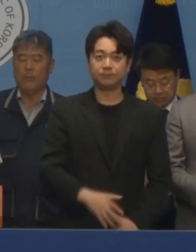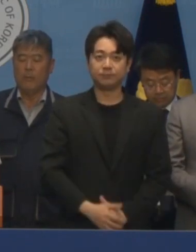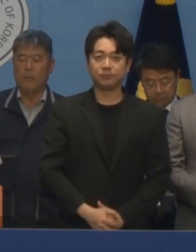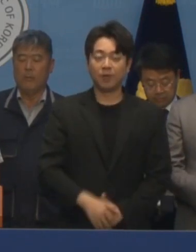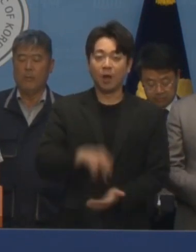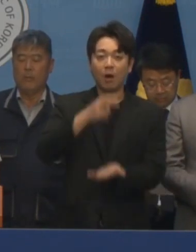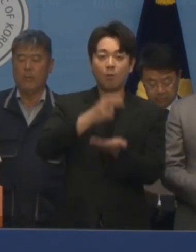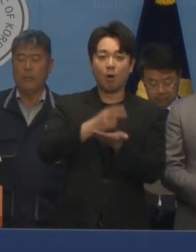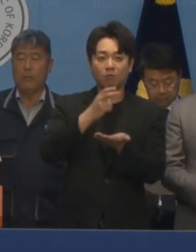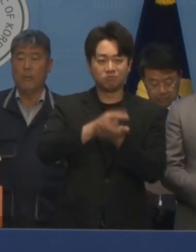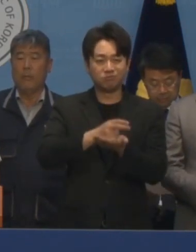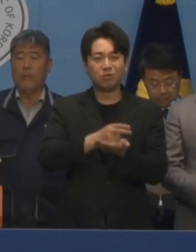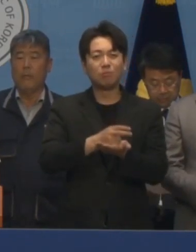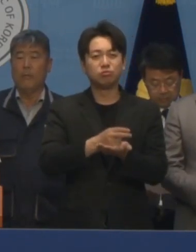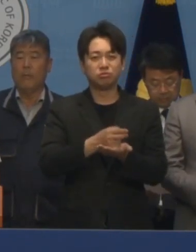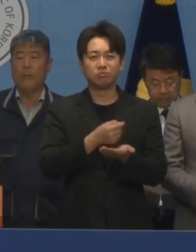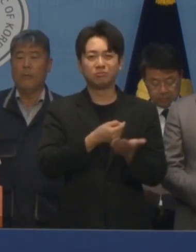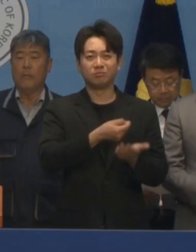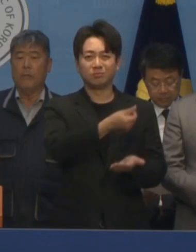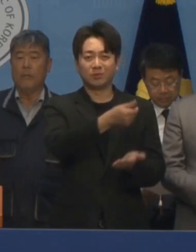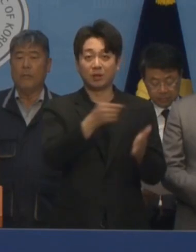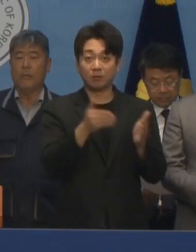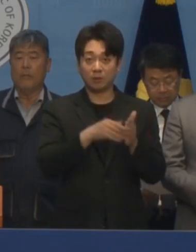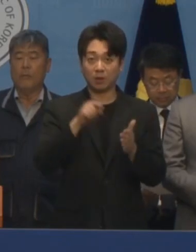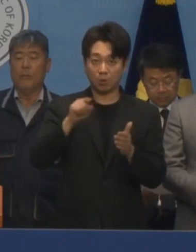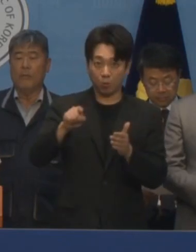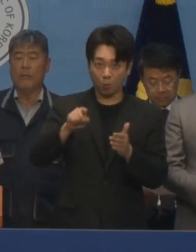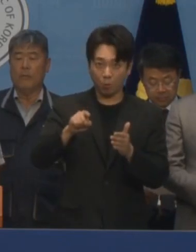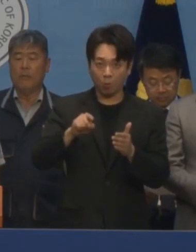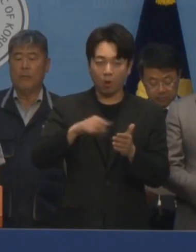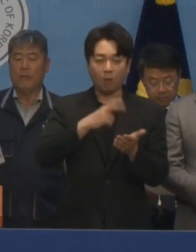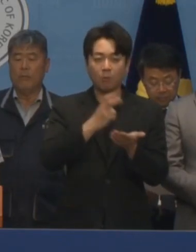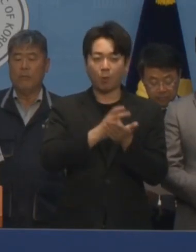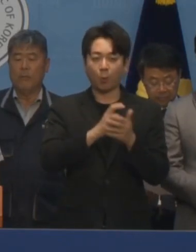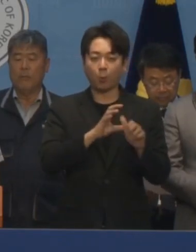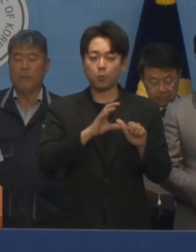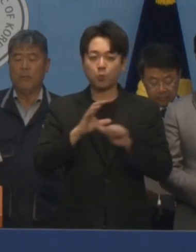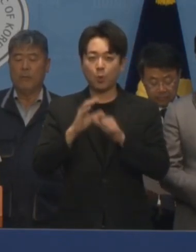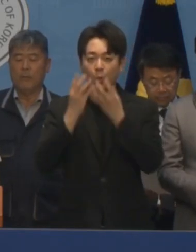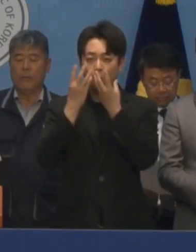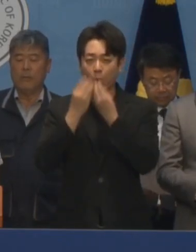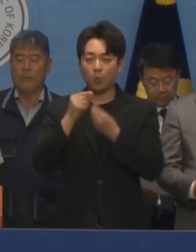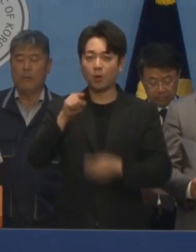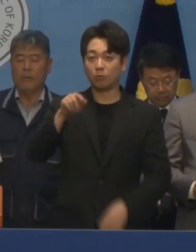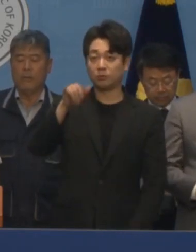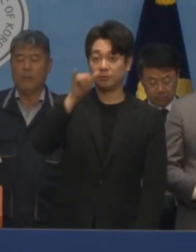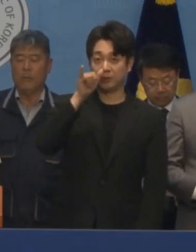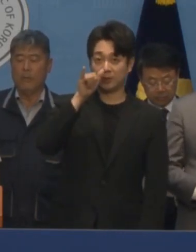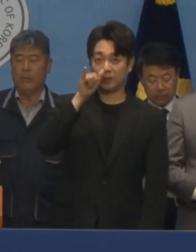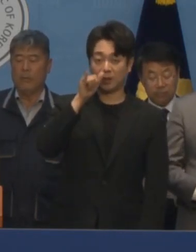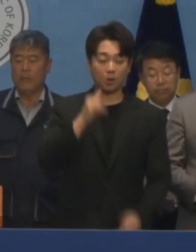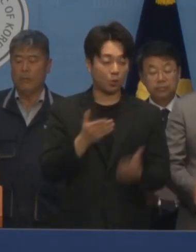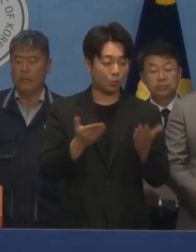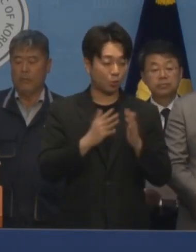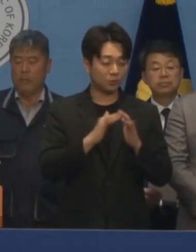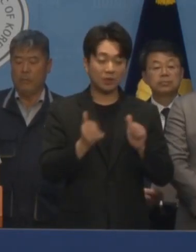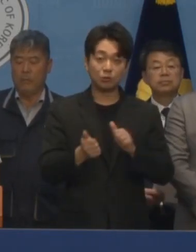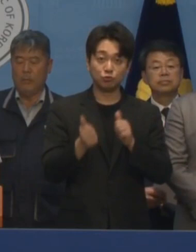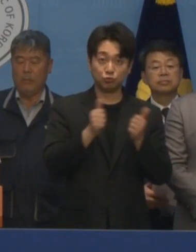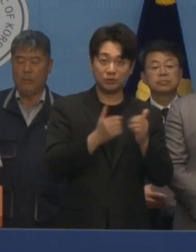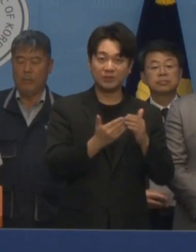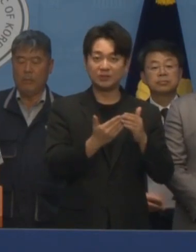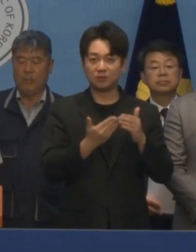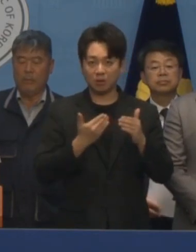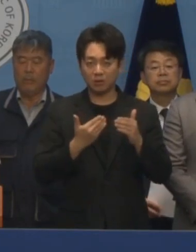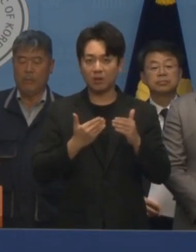법을 비웃듯이 법의 허점을 악용하고 있습니다. 노동자들 다 죽기 전에 이제는